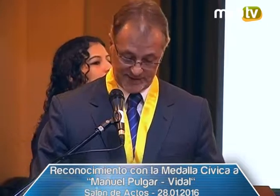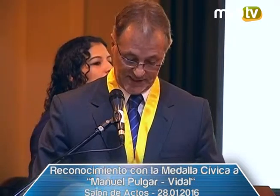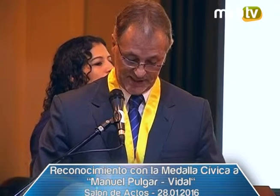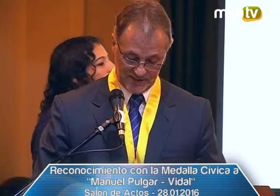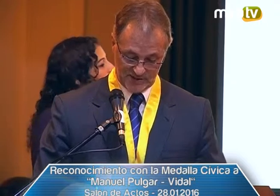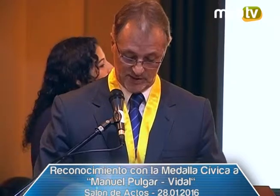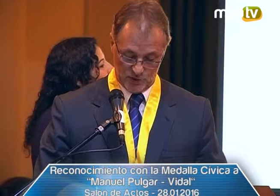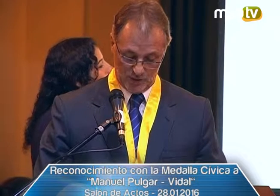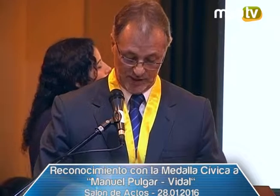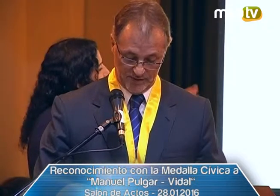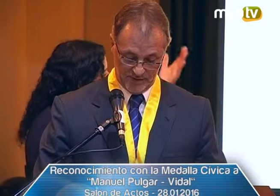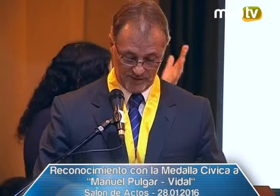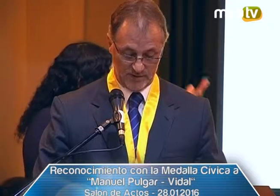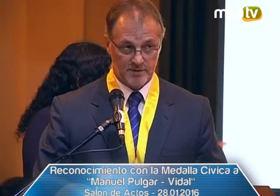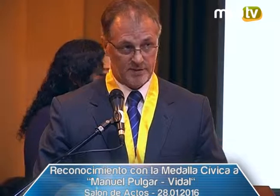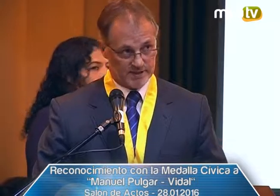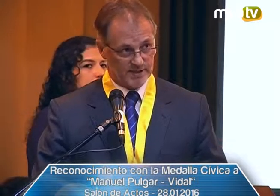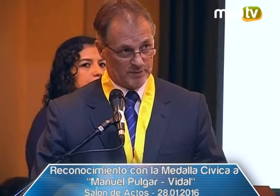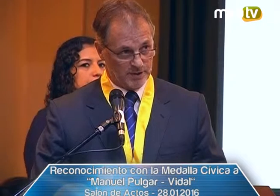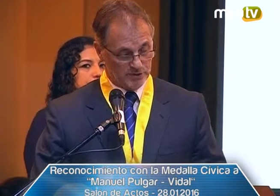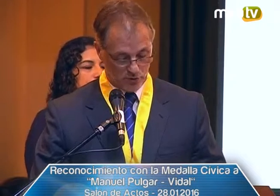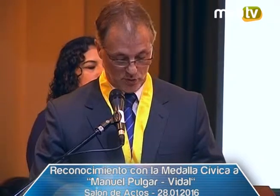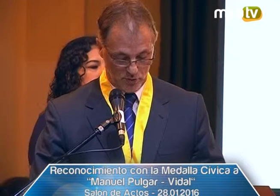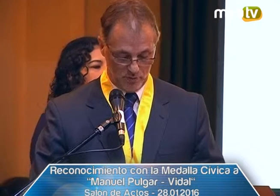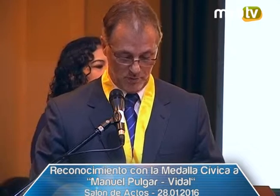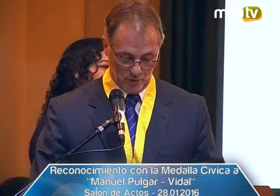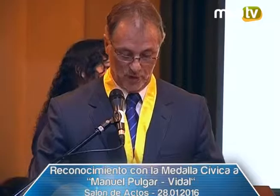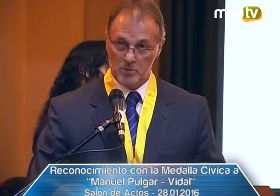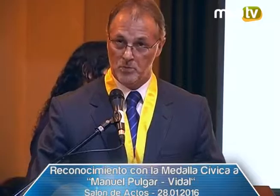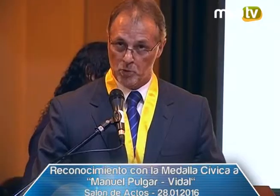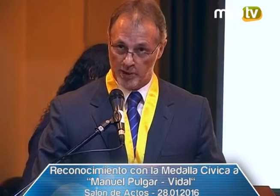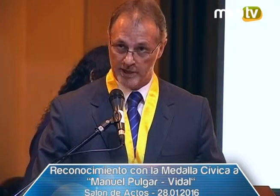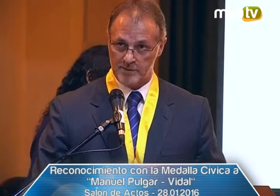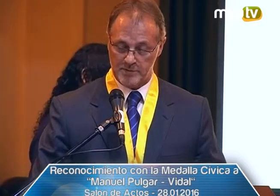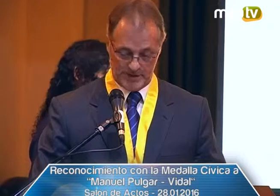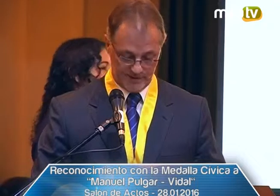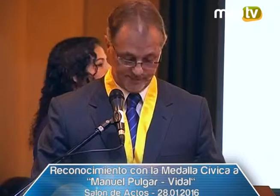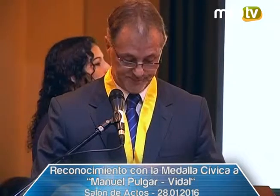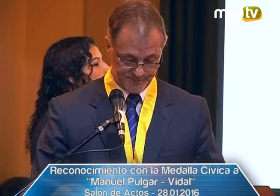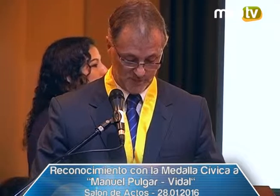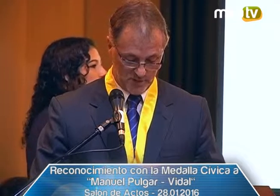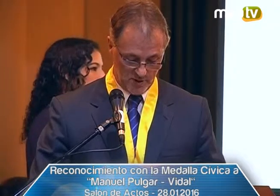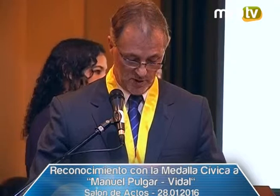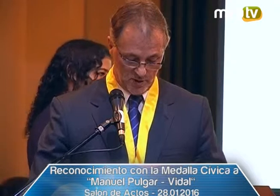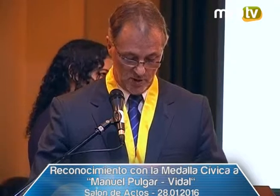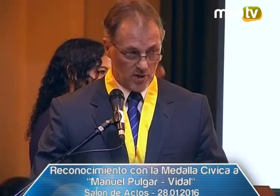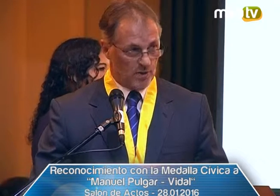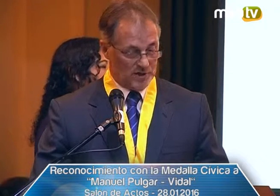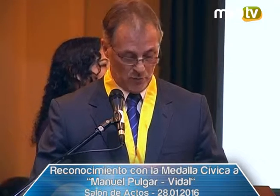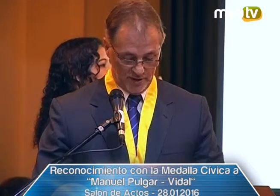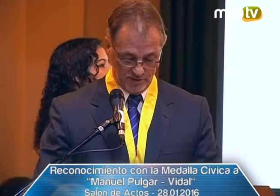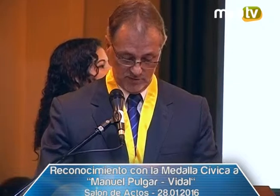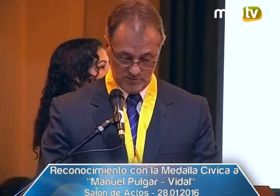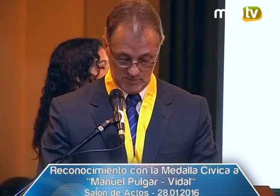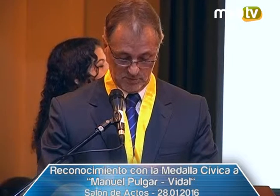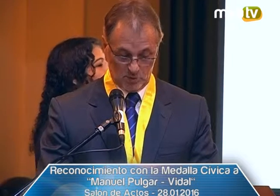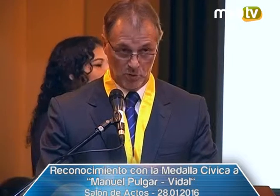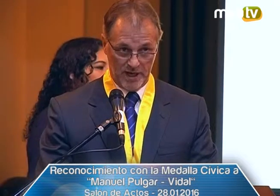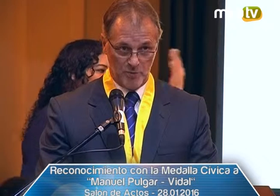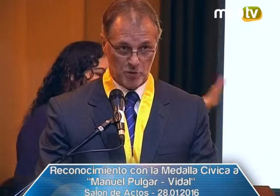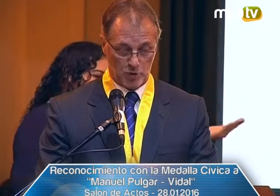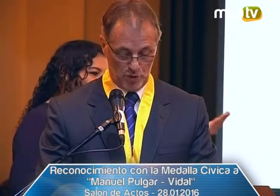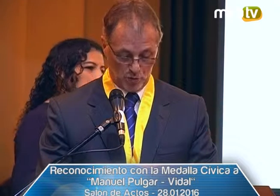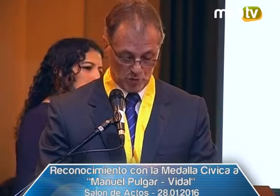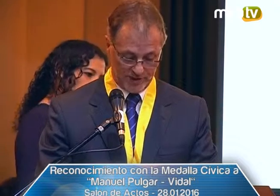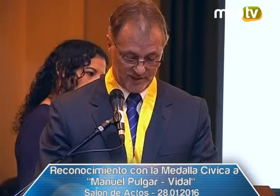persona destacada, que duda cabe, es el ministro Manuel Pulgar Vidal. Manuel, como